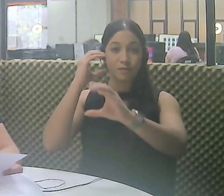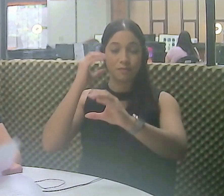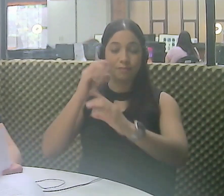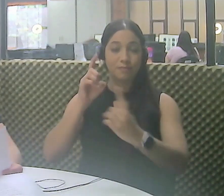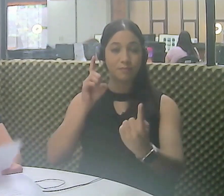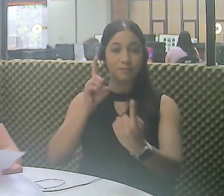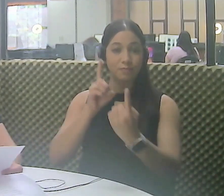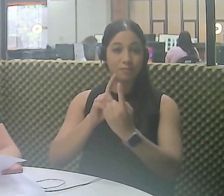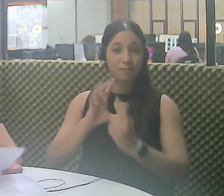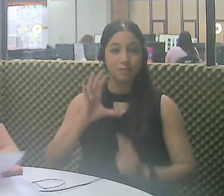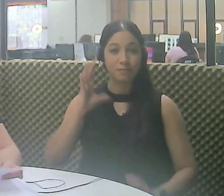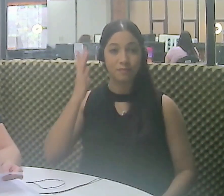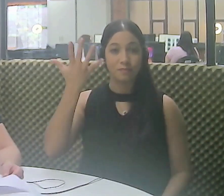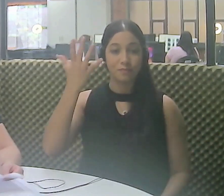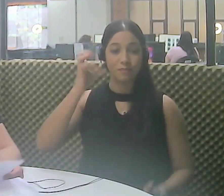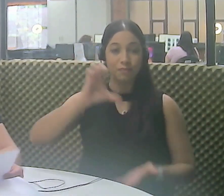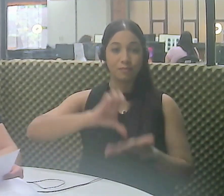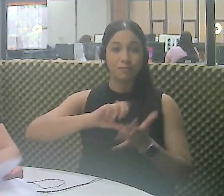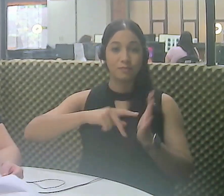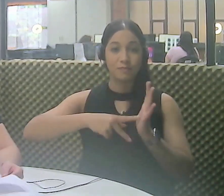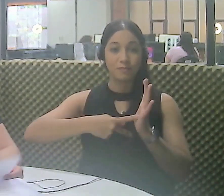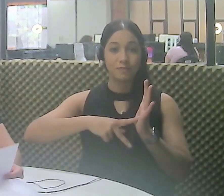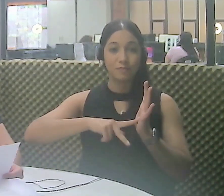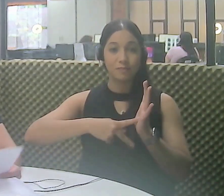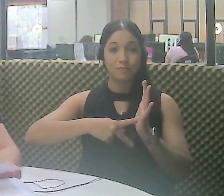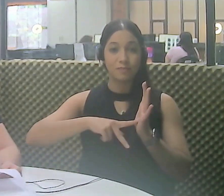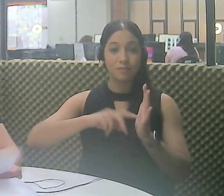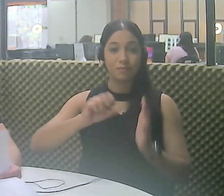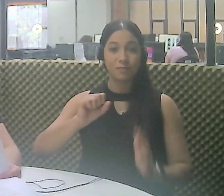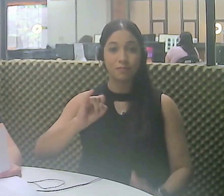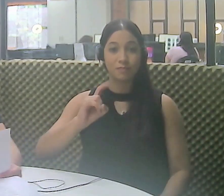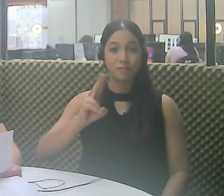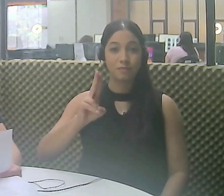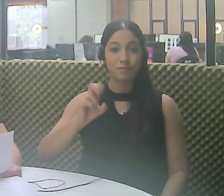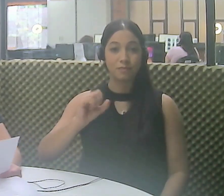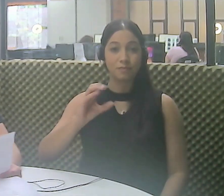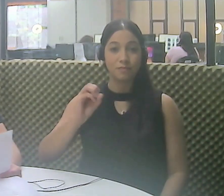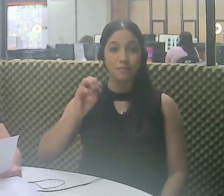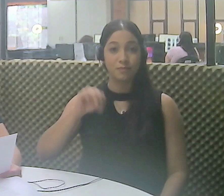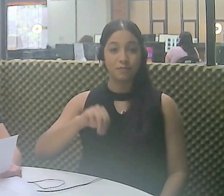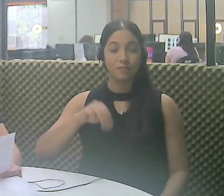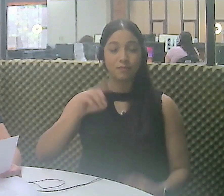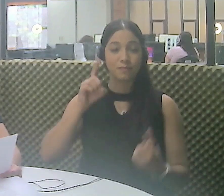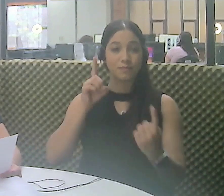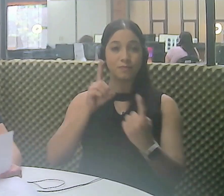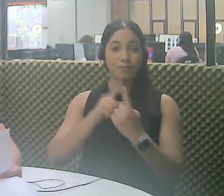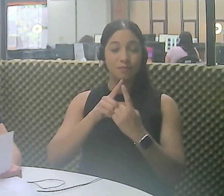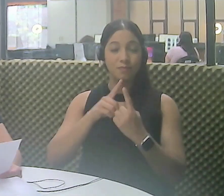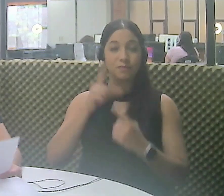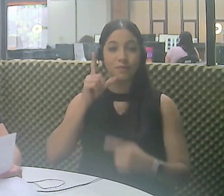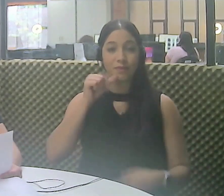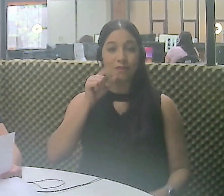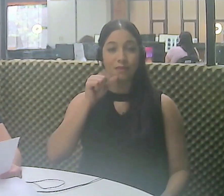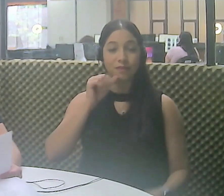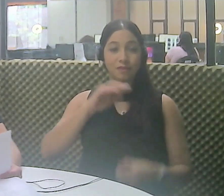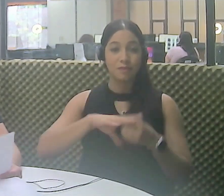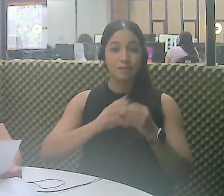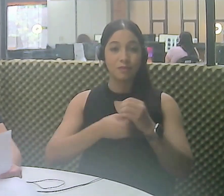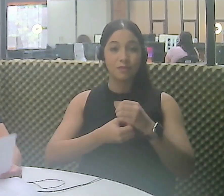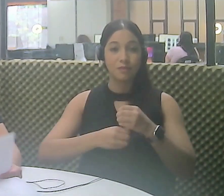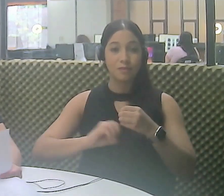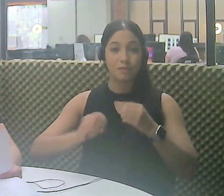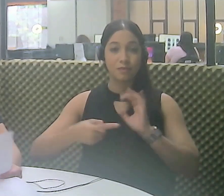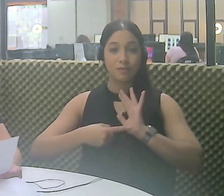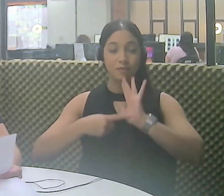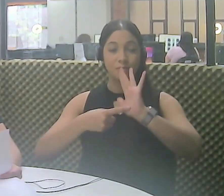encontro aconteceu na sede do sindicato da categoria, o Siduscom. Durante o encontro, o Departamento Municipal de Água e Esgoto